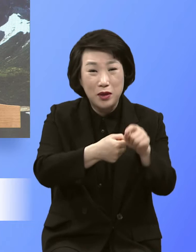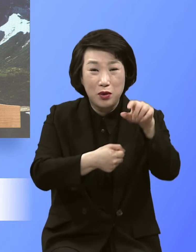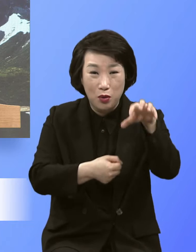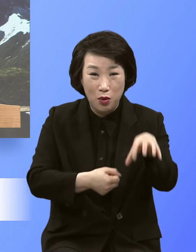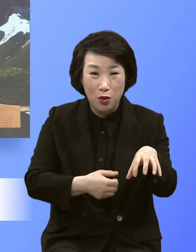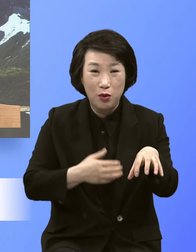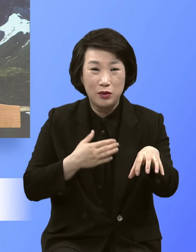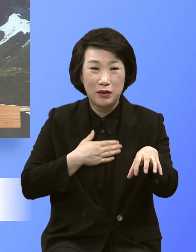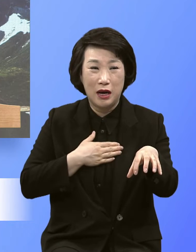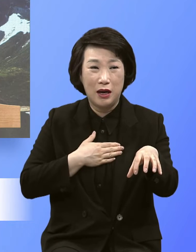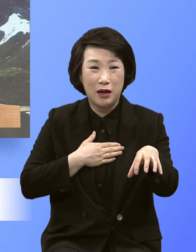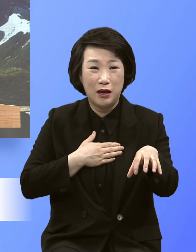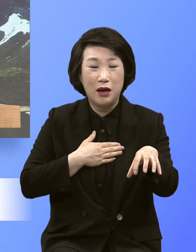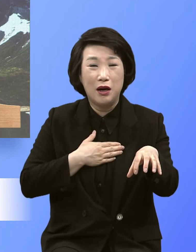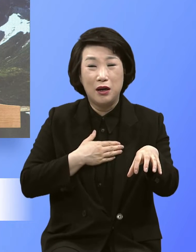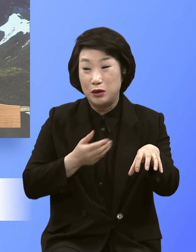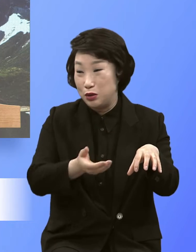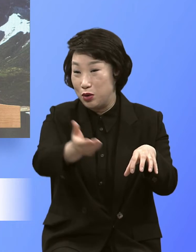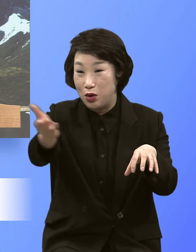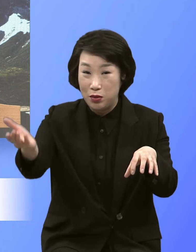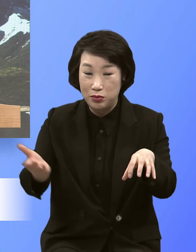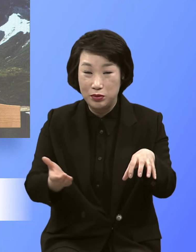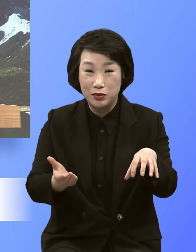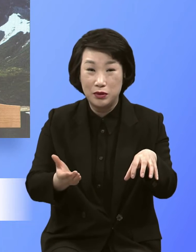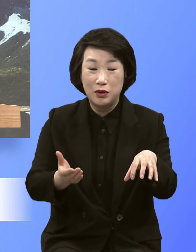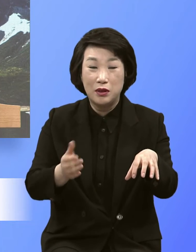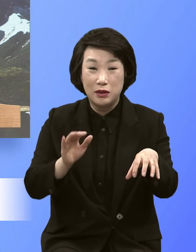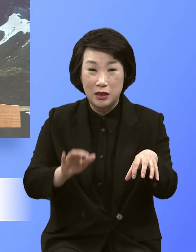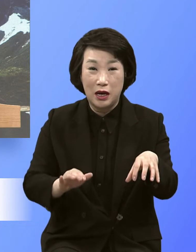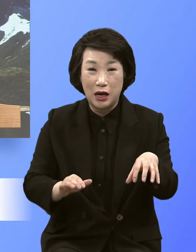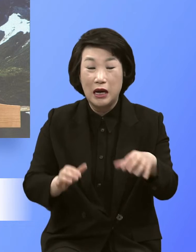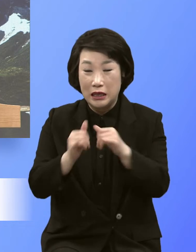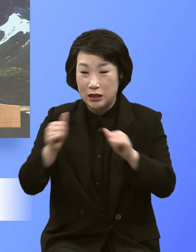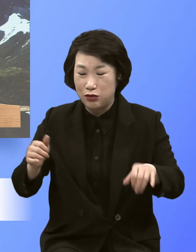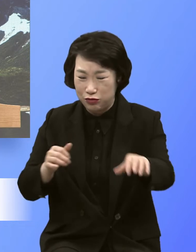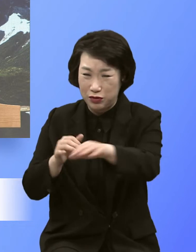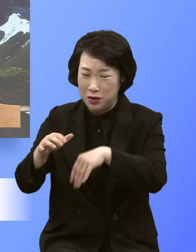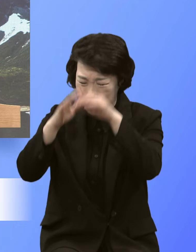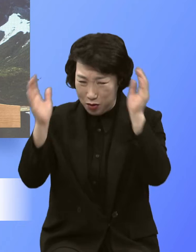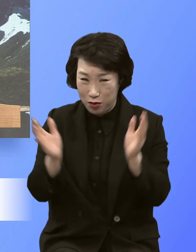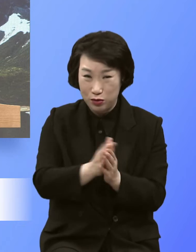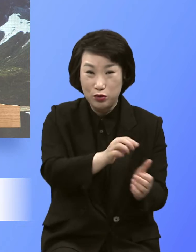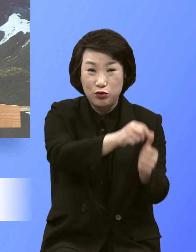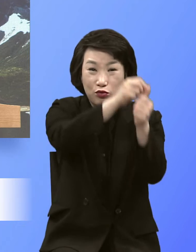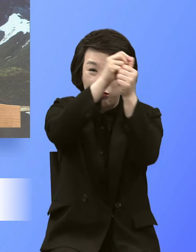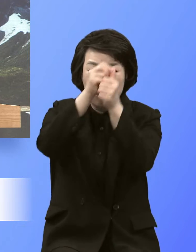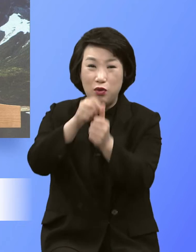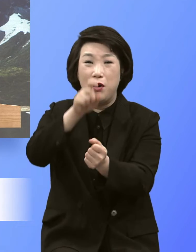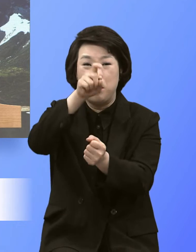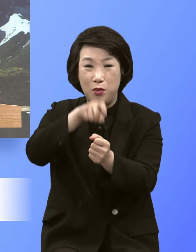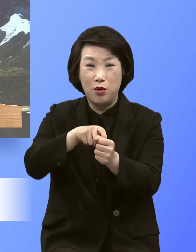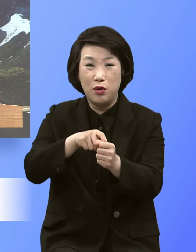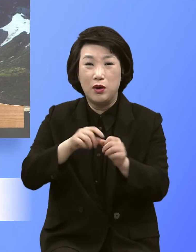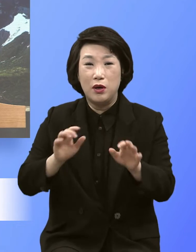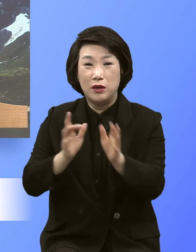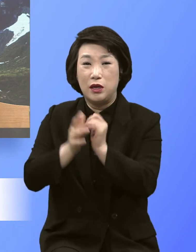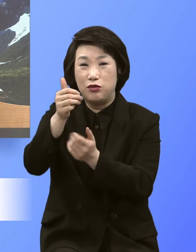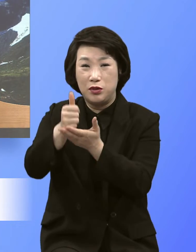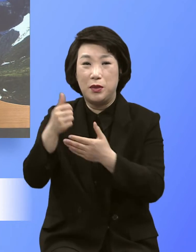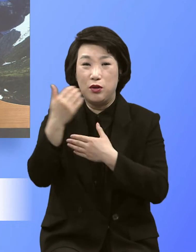형벌에서 나와 여러분과 인류를 구원하려고 육신을